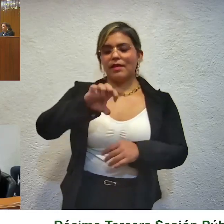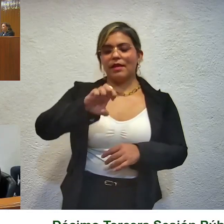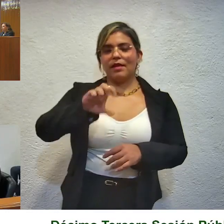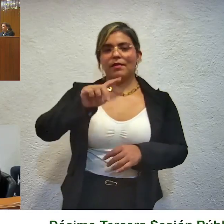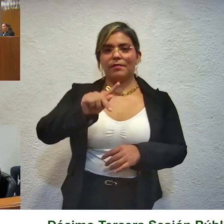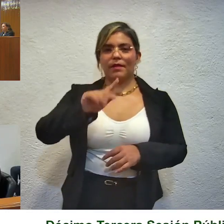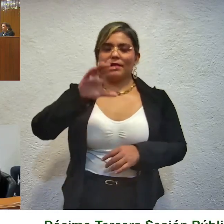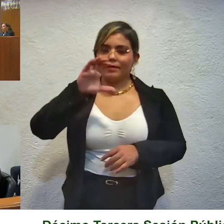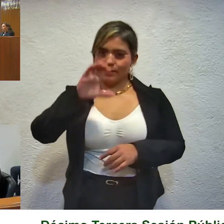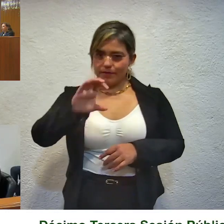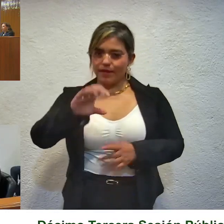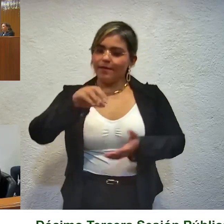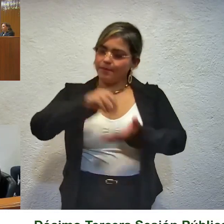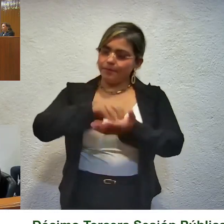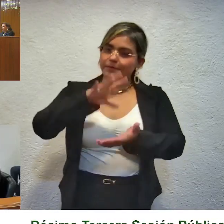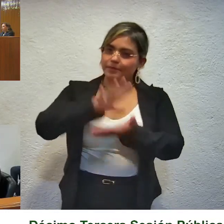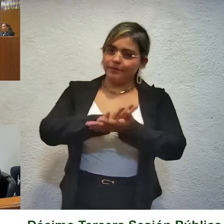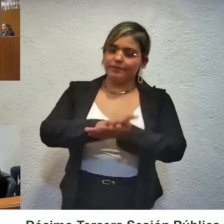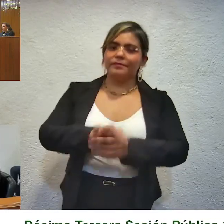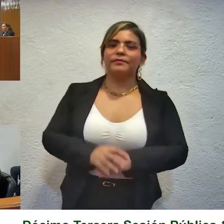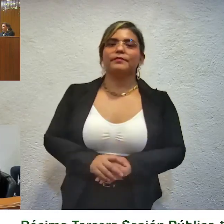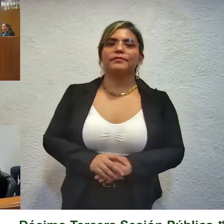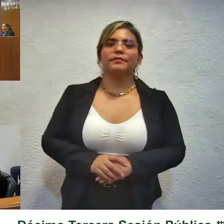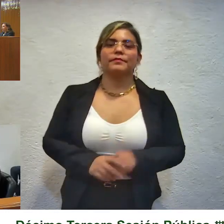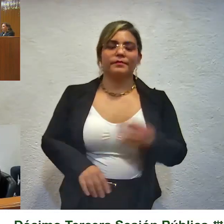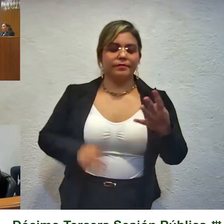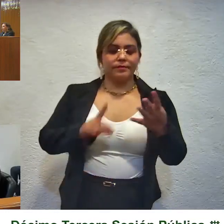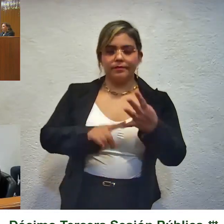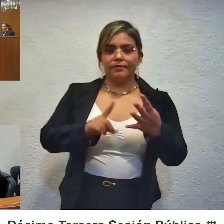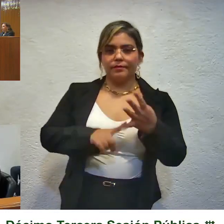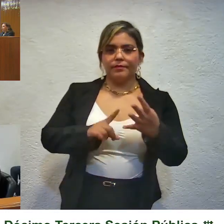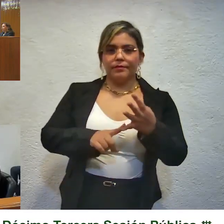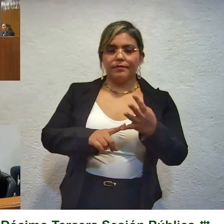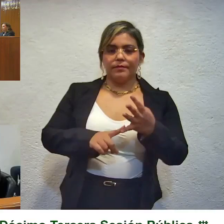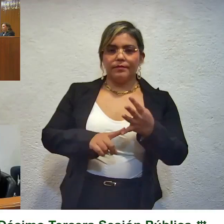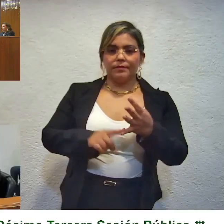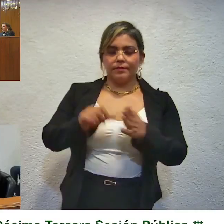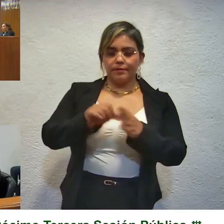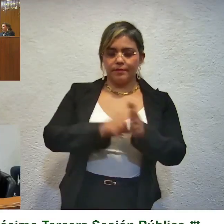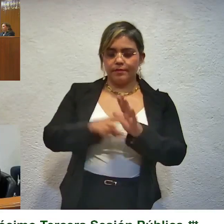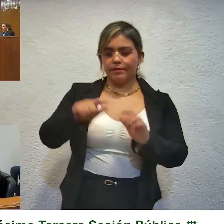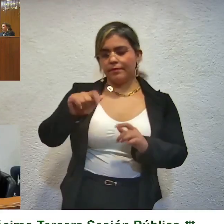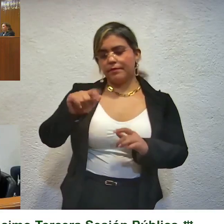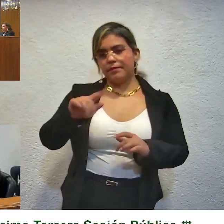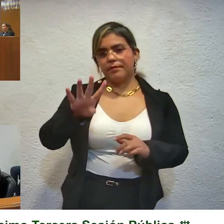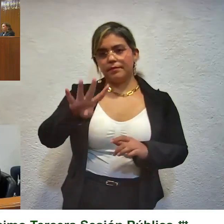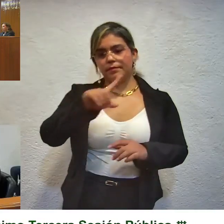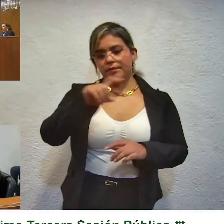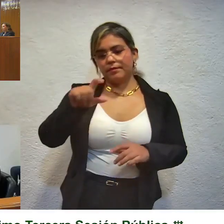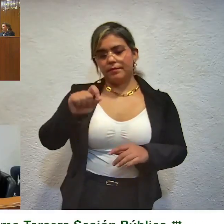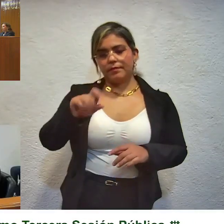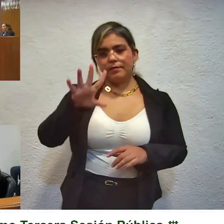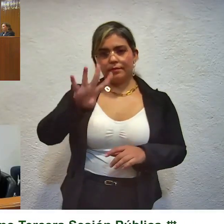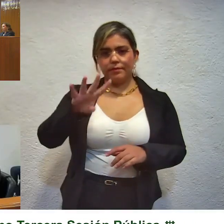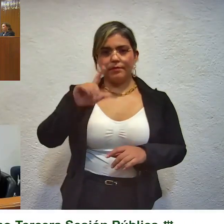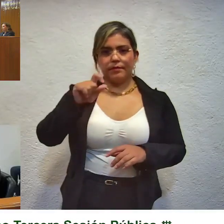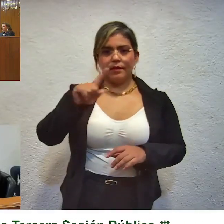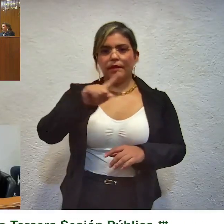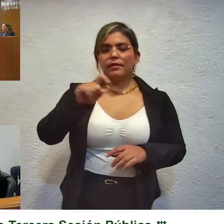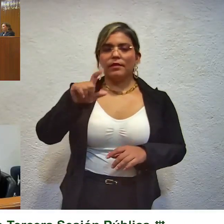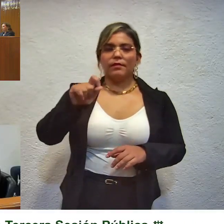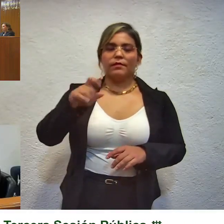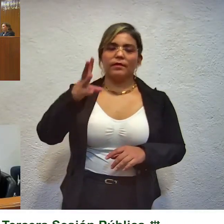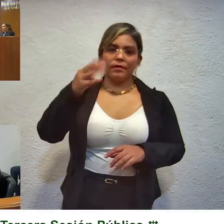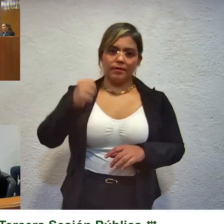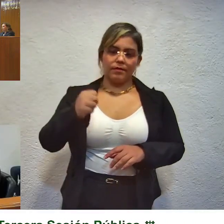Electoral y de Participación Ciudadana del Estado. Cuarto, con fundamento en los artículos 74, 124 y 129 de la Ley